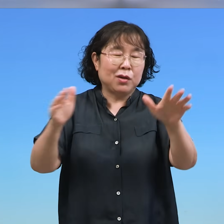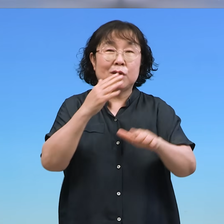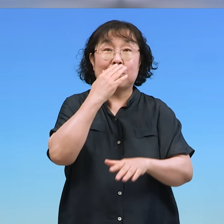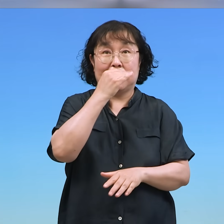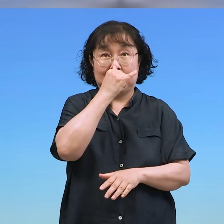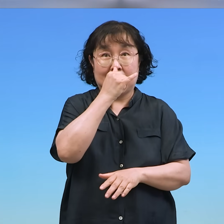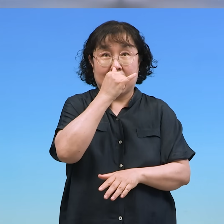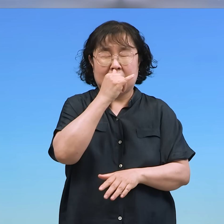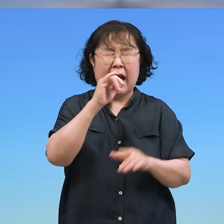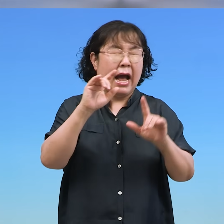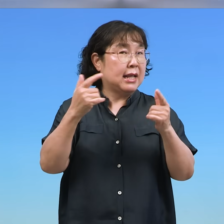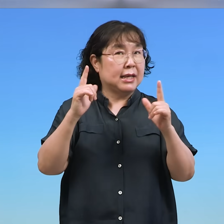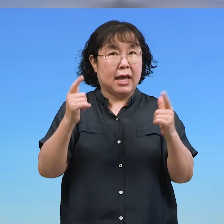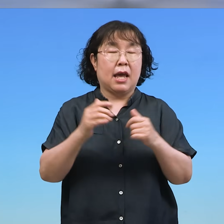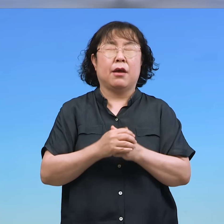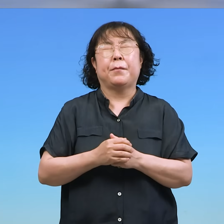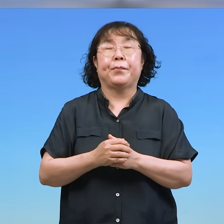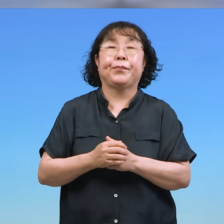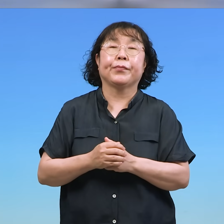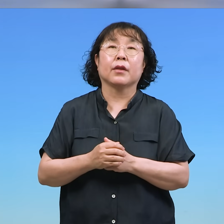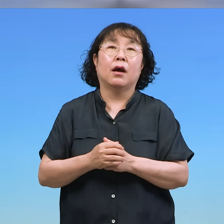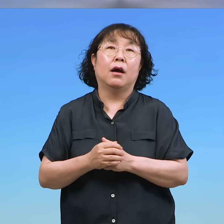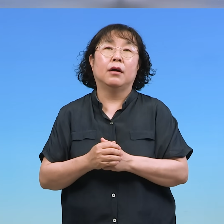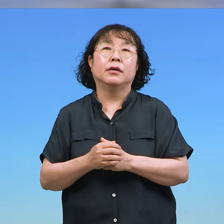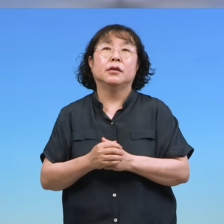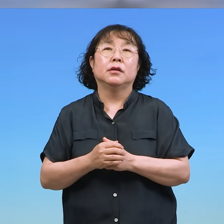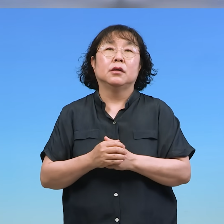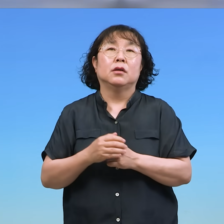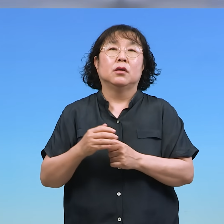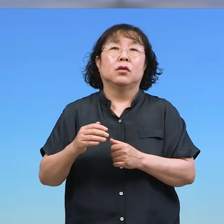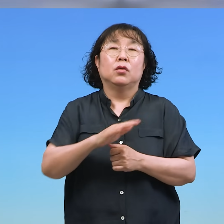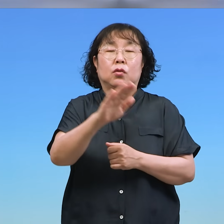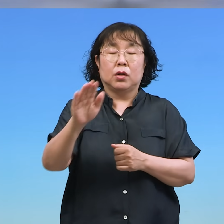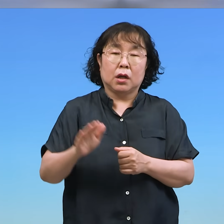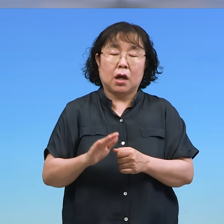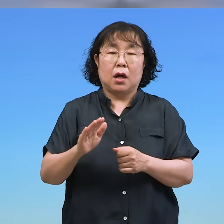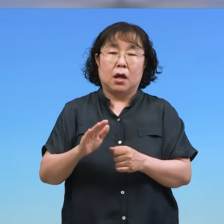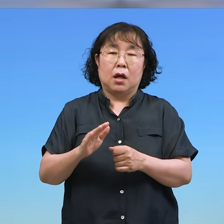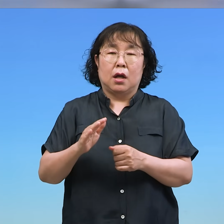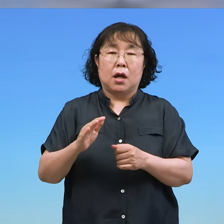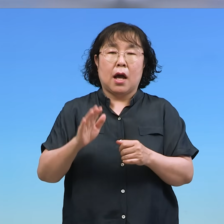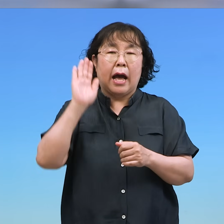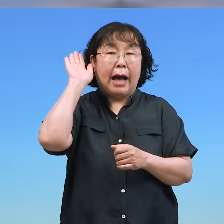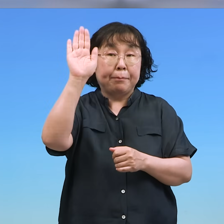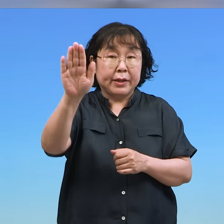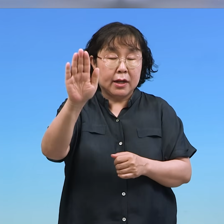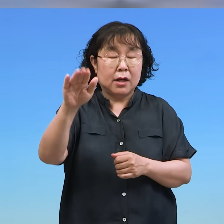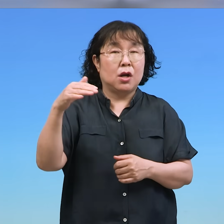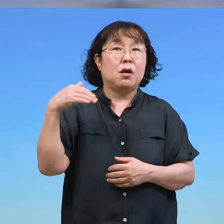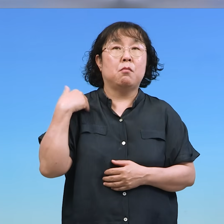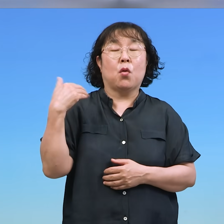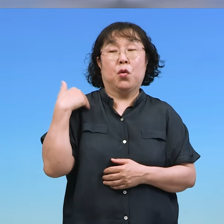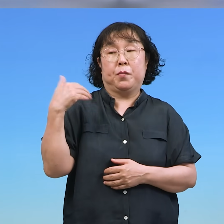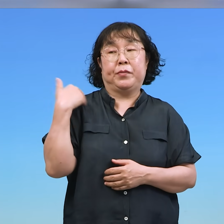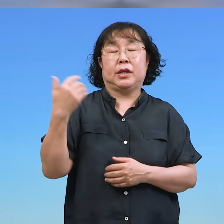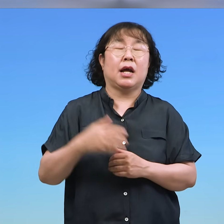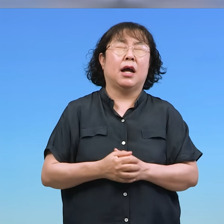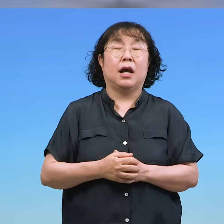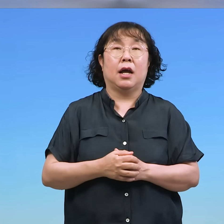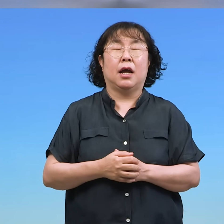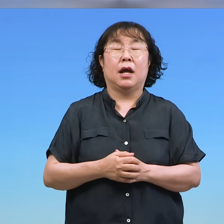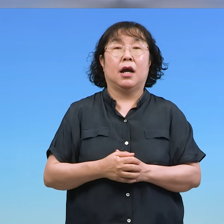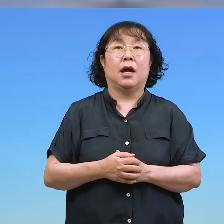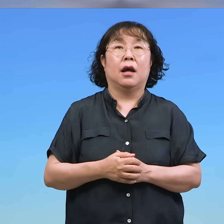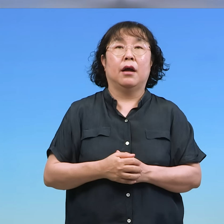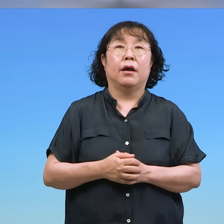거 아니거든요. 지금 원리를 말씀드리는 또 모르죠. 내년에 건축할지 누가 알겠냐고. 여러분이 저게